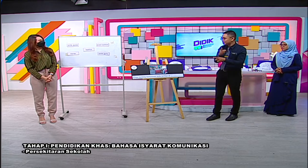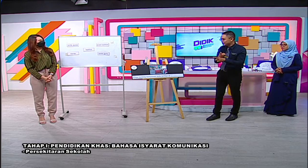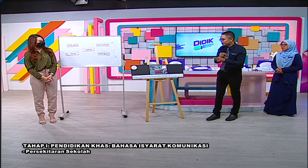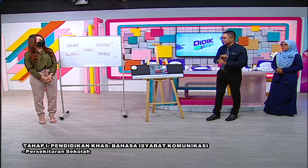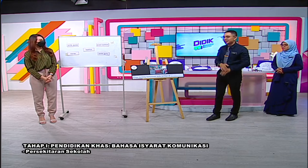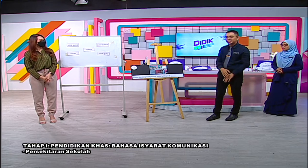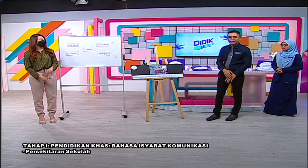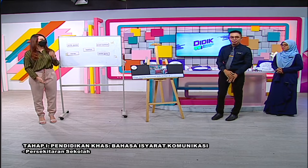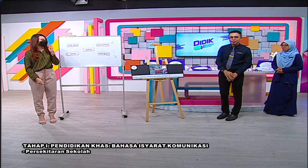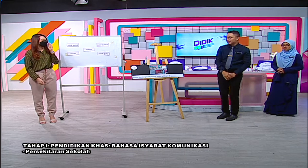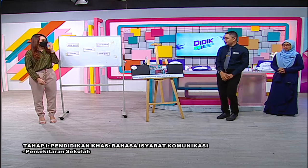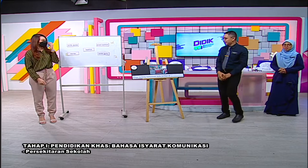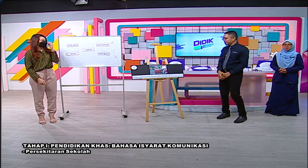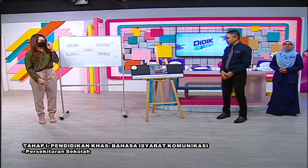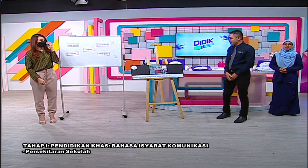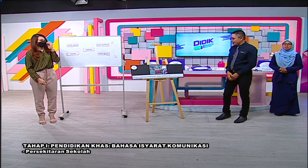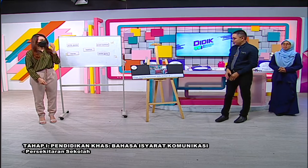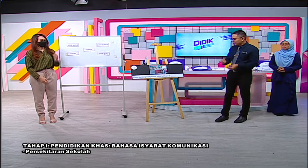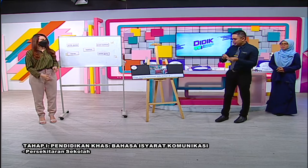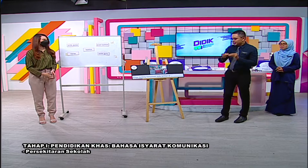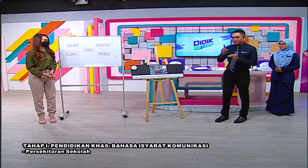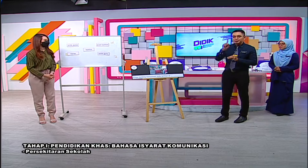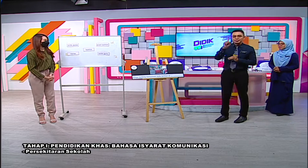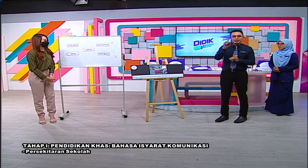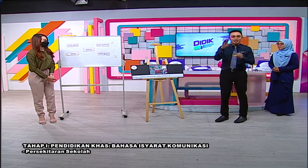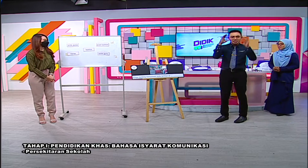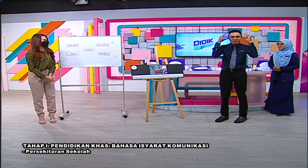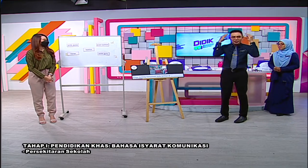betul. Okey. Okey. Alright. Nombor satu. Cikgu